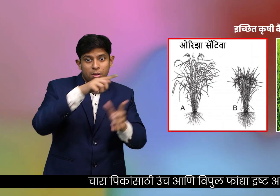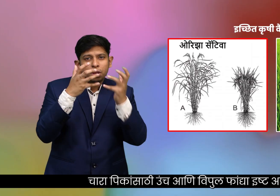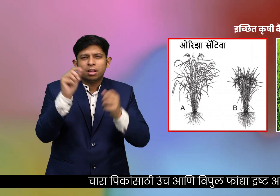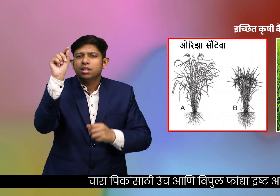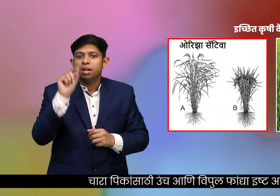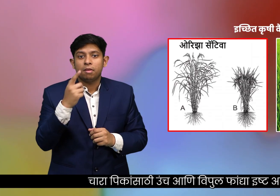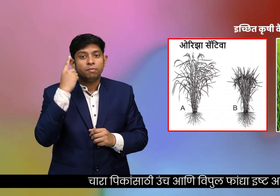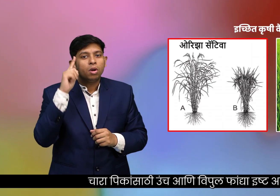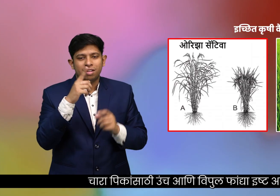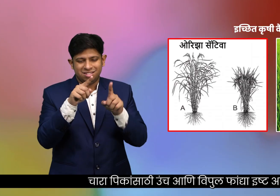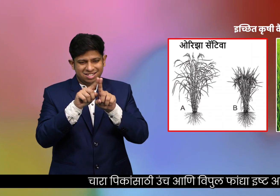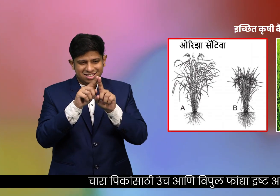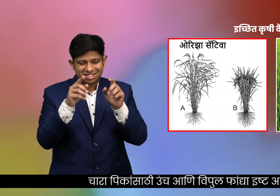आहेत.